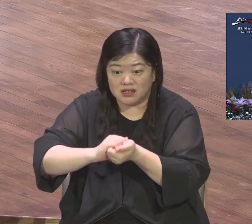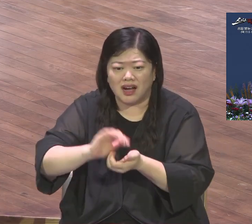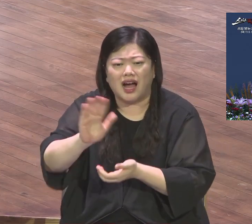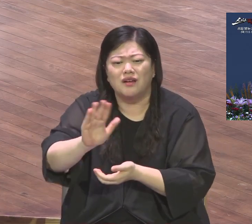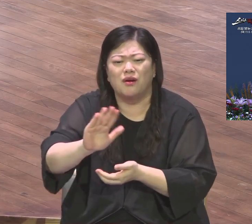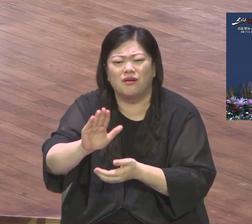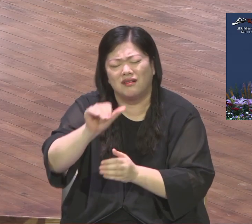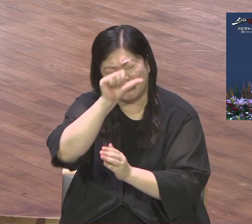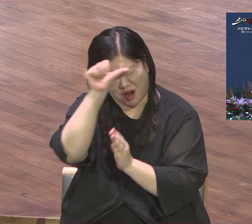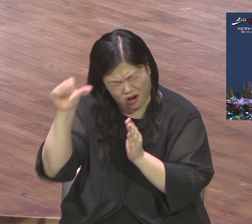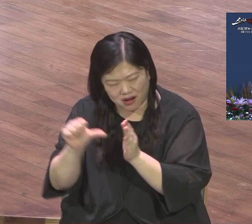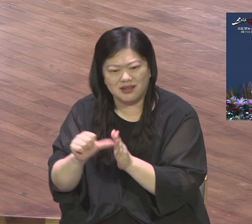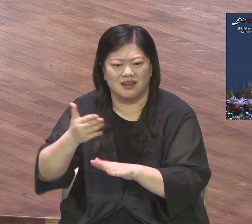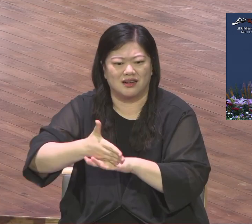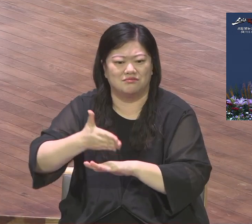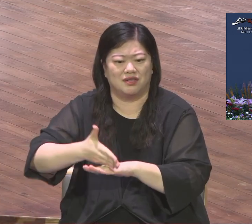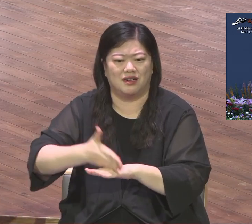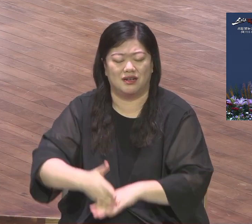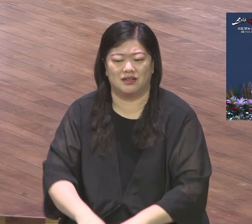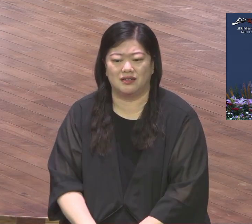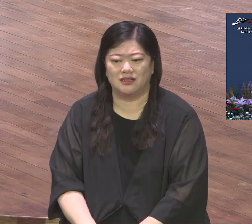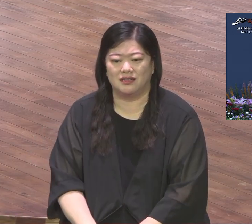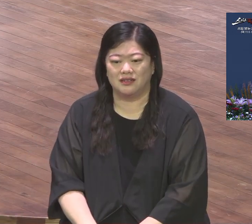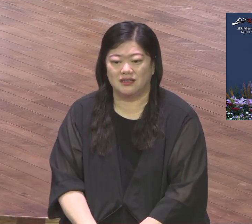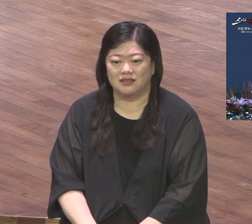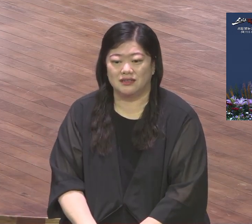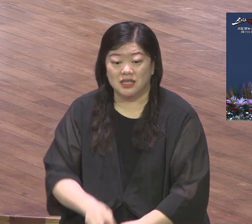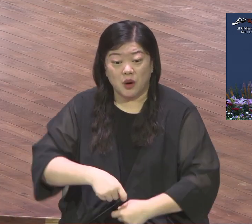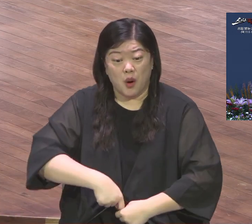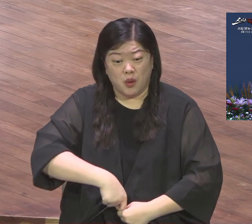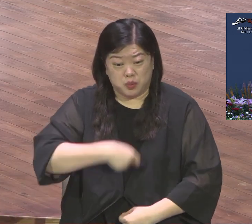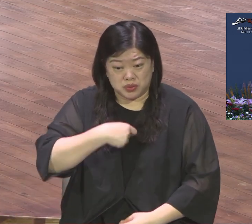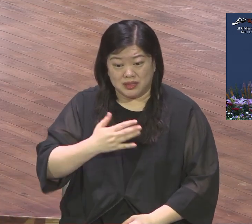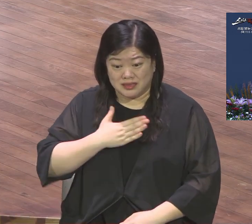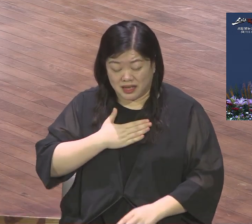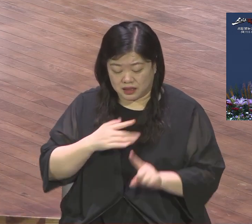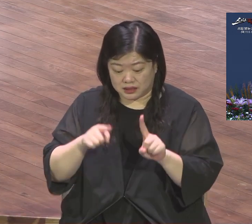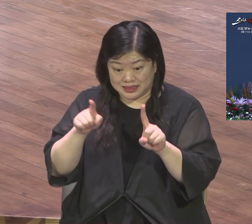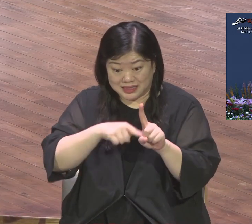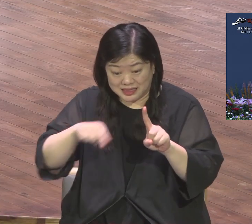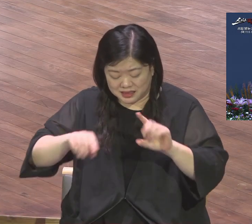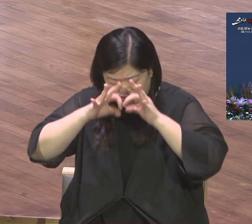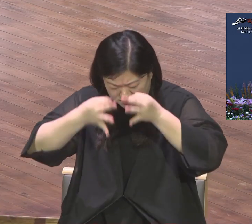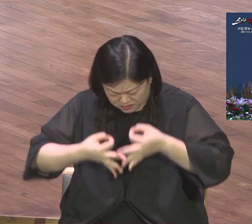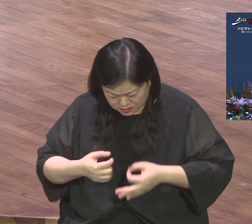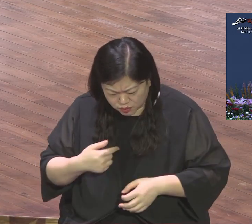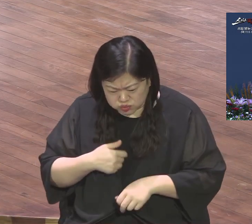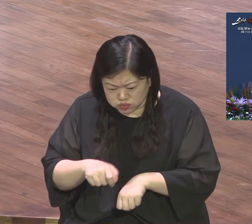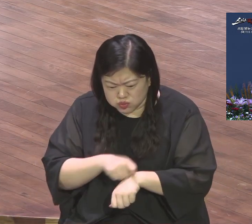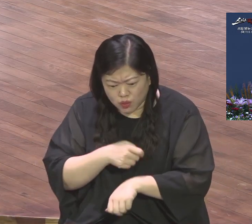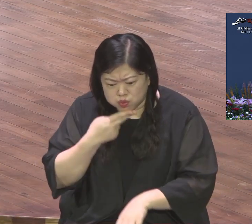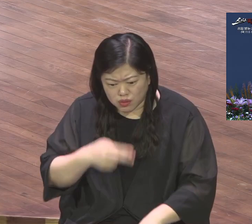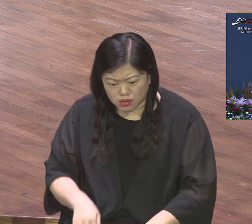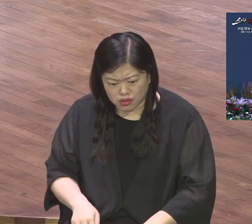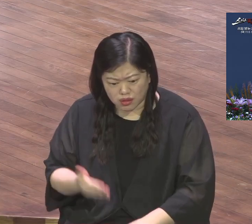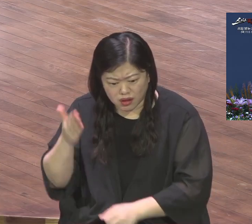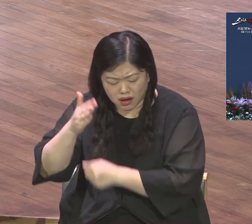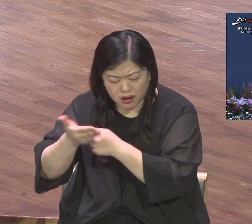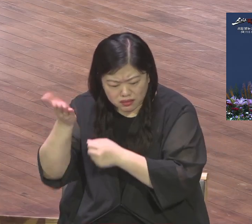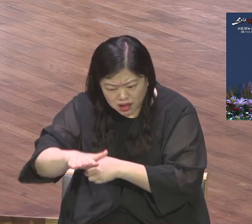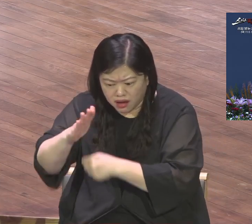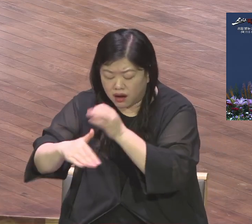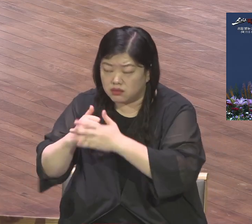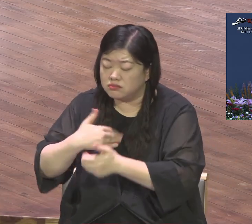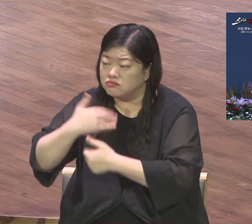게 나같이 아무것도 아닌 내가 하나님의 쓰임을 받는다. 얼마나 감격스러워요.